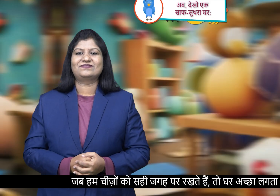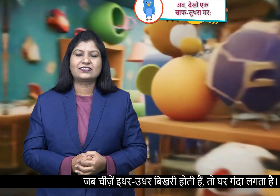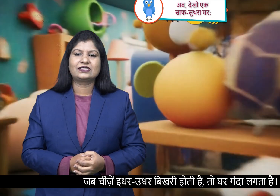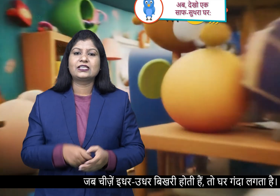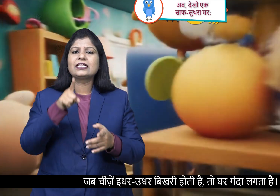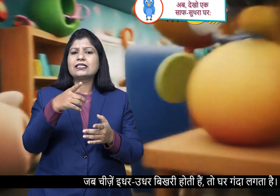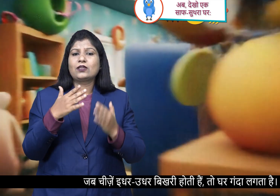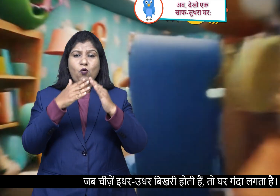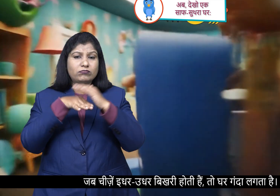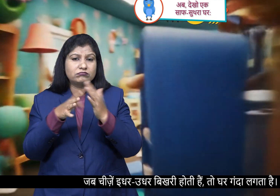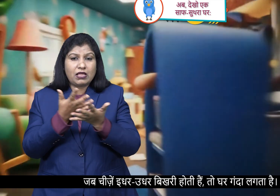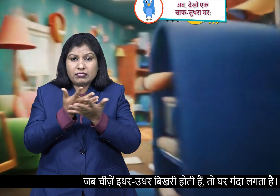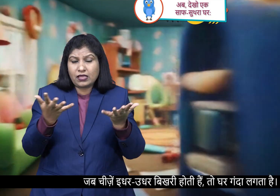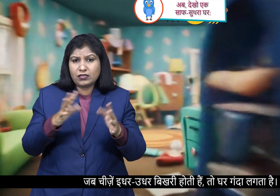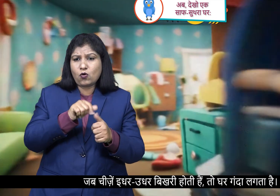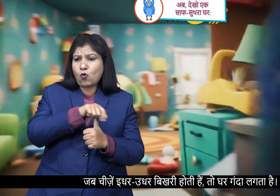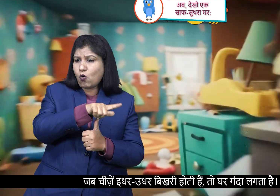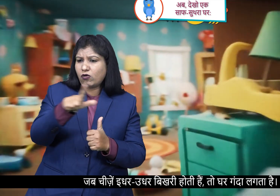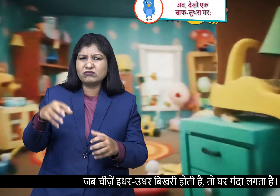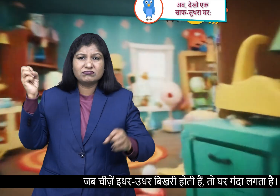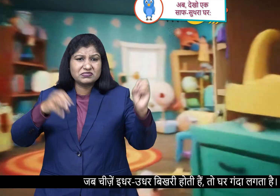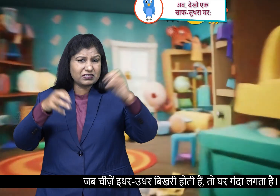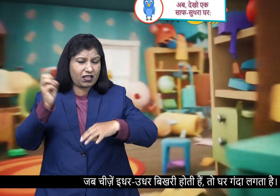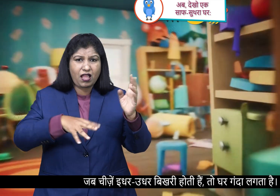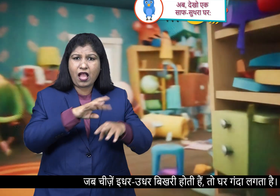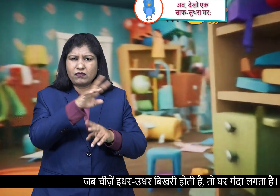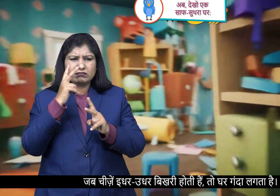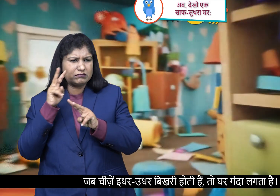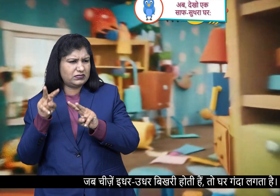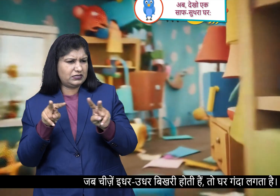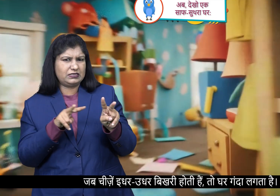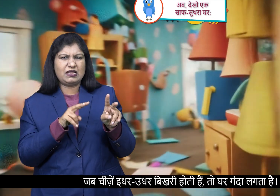जब चीजें इधर उधर बिखरी होती है तो घर गंदा लगता है।